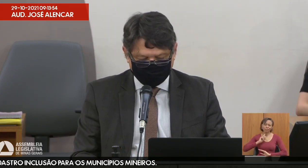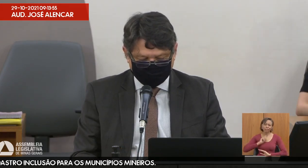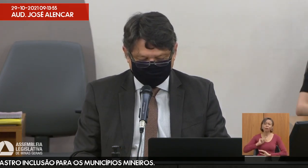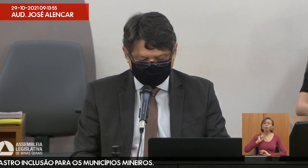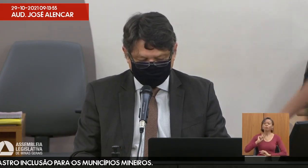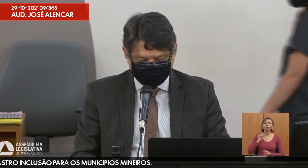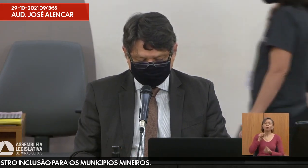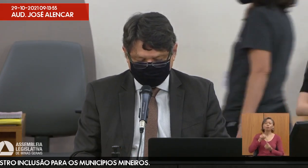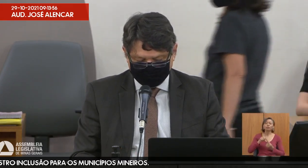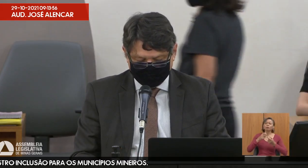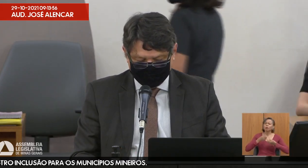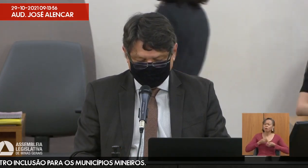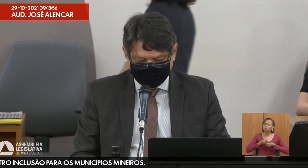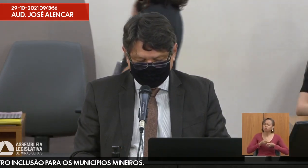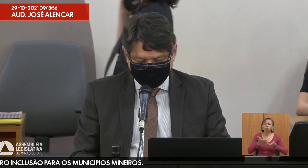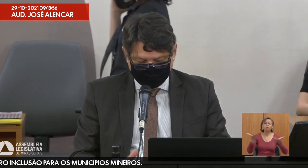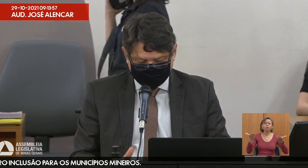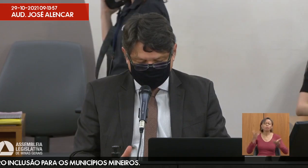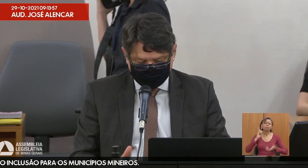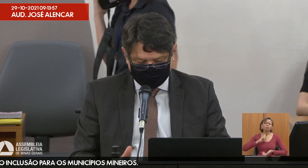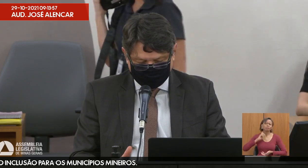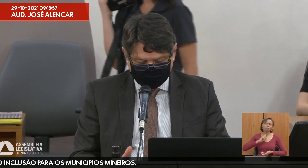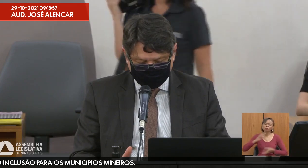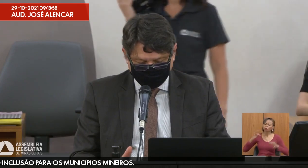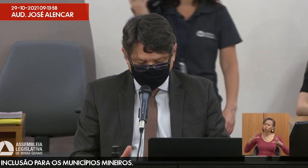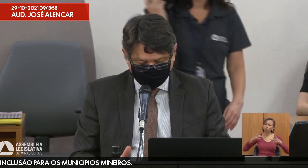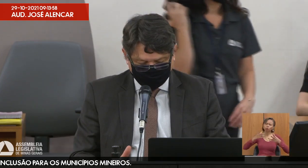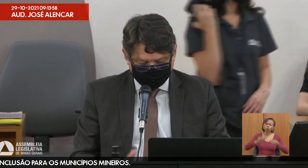Gerais inteira esse